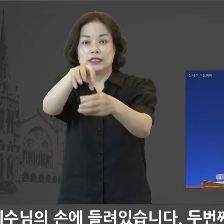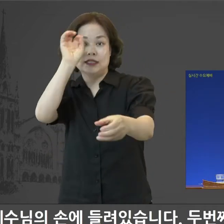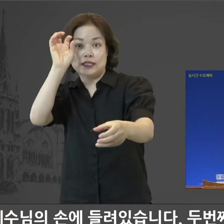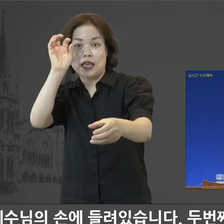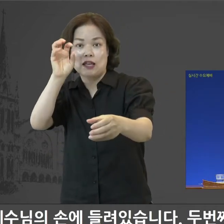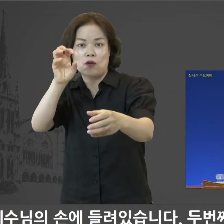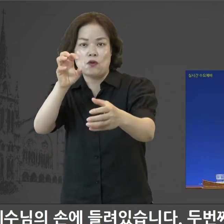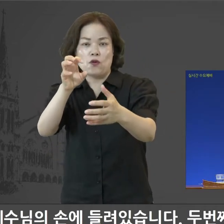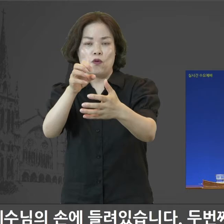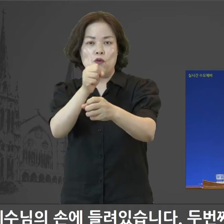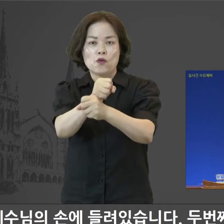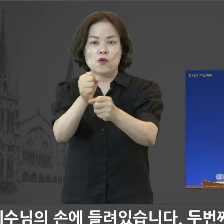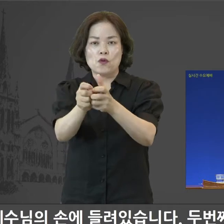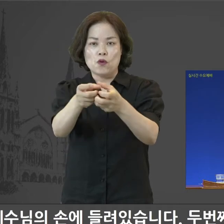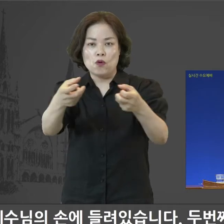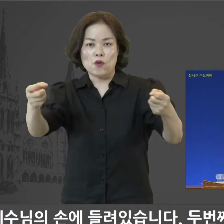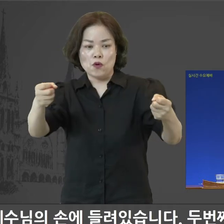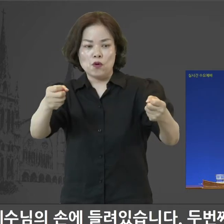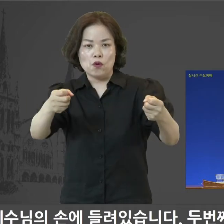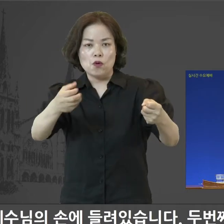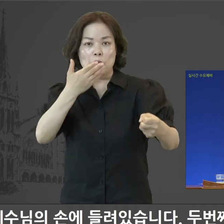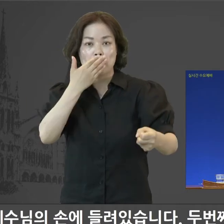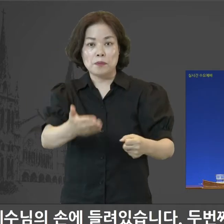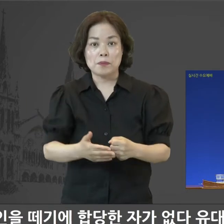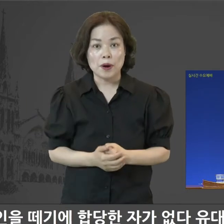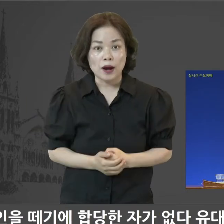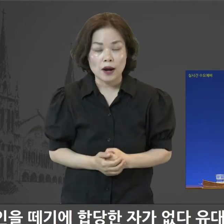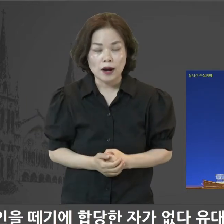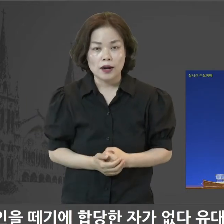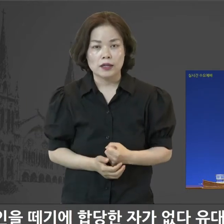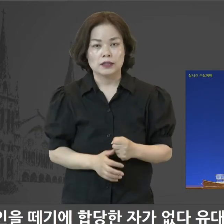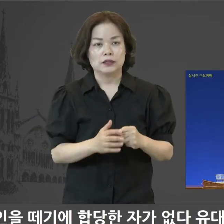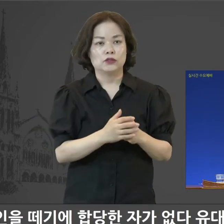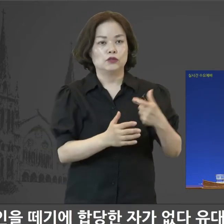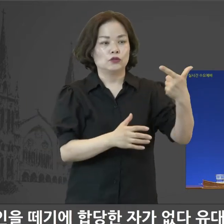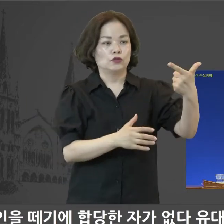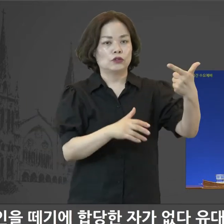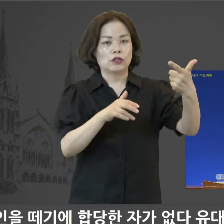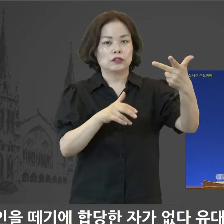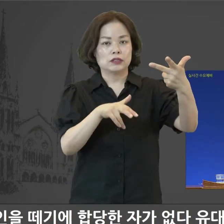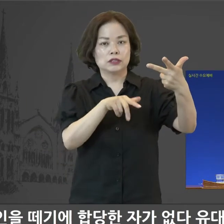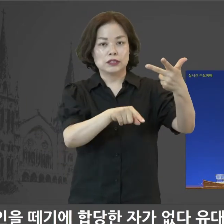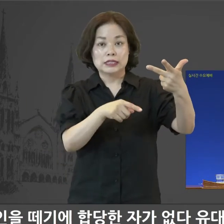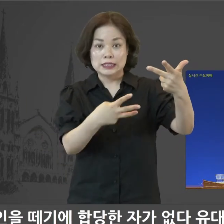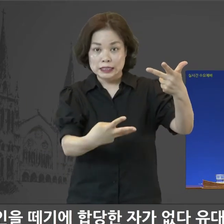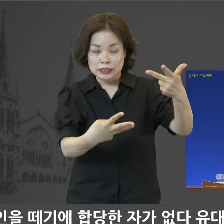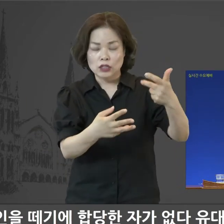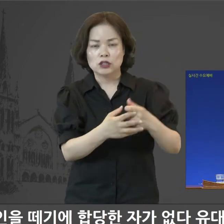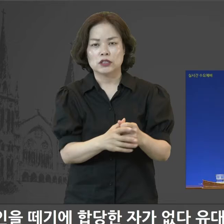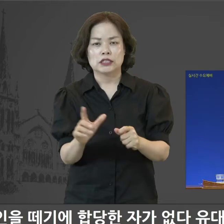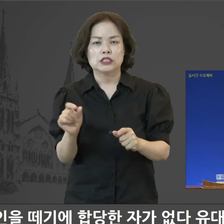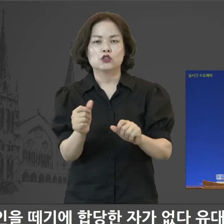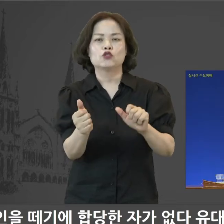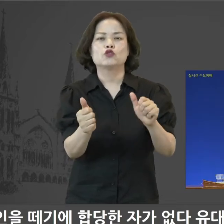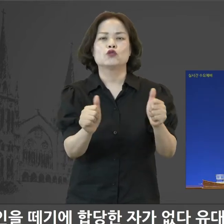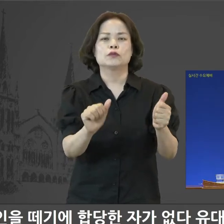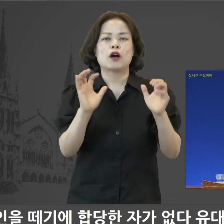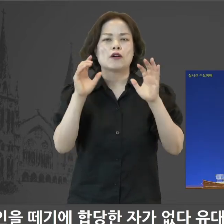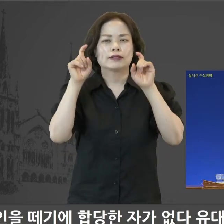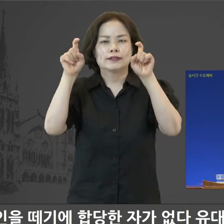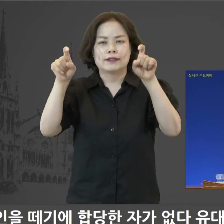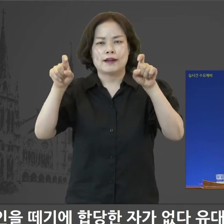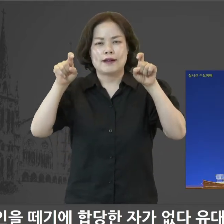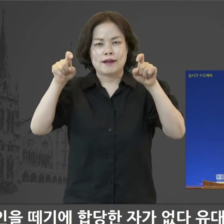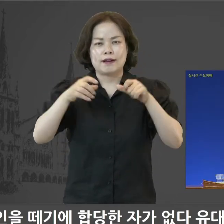내용이고요. 마지막으로 6절에서 7절의 말씀은 일찍 죽임을 당했던 그 어린